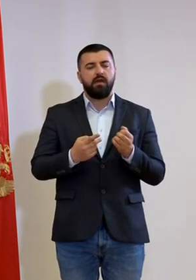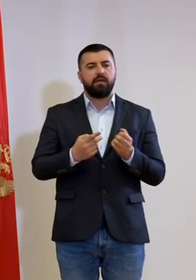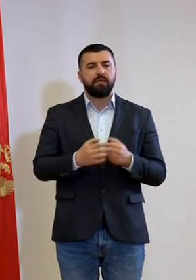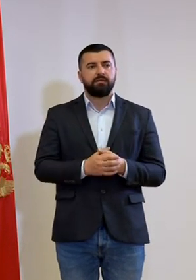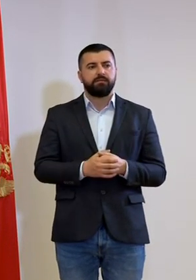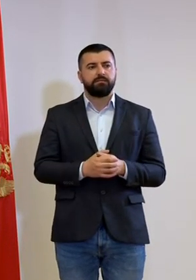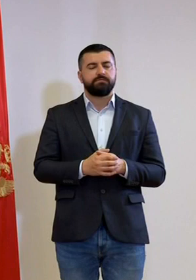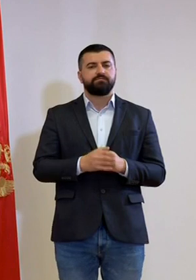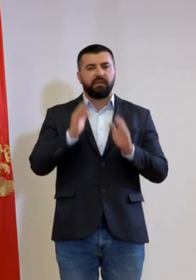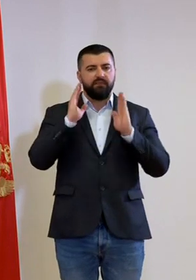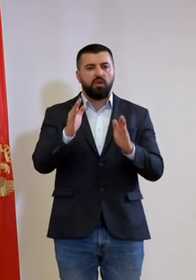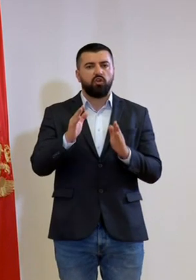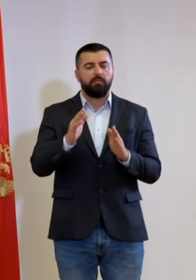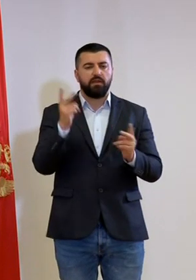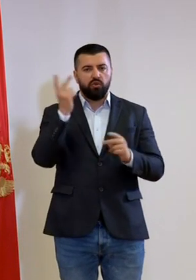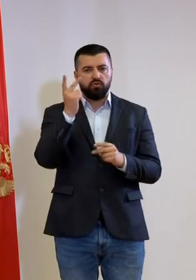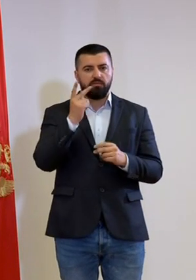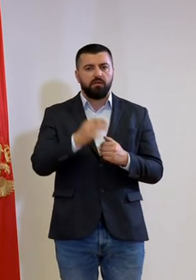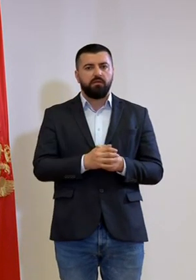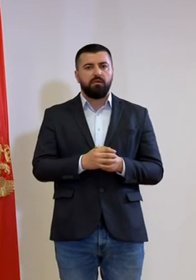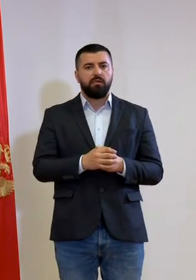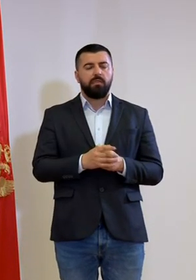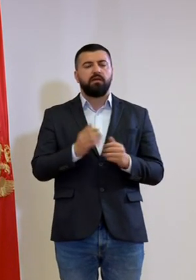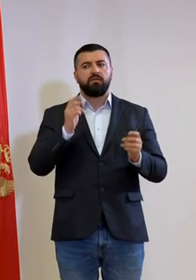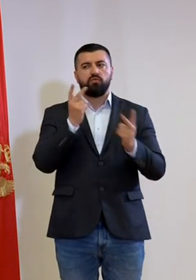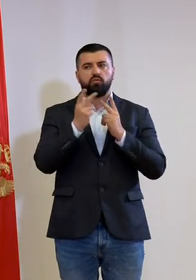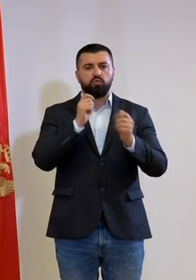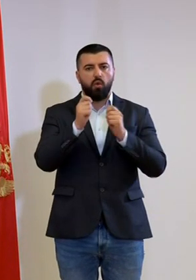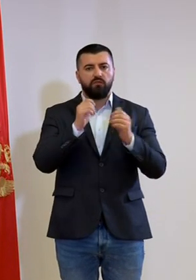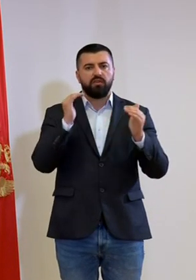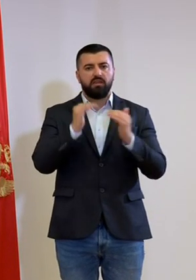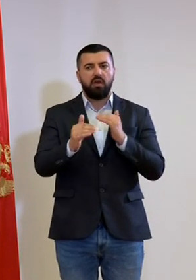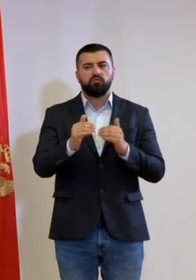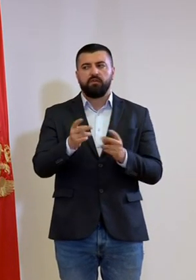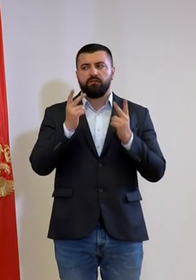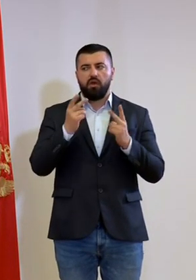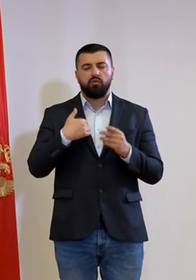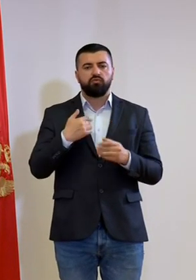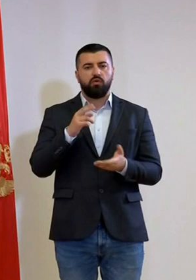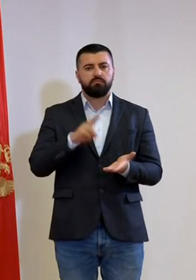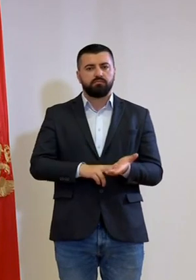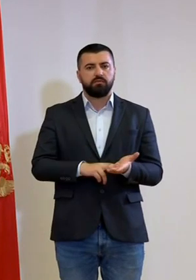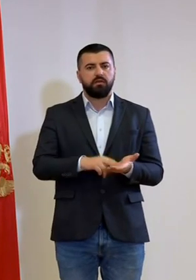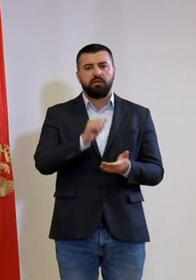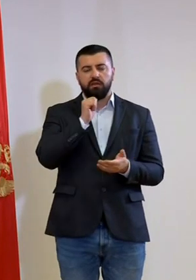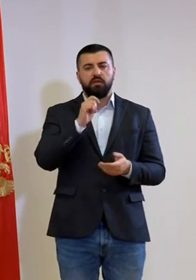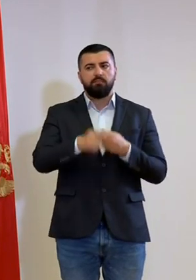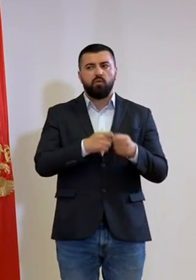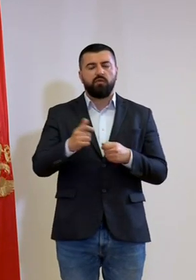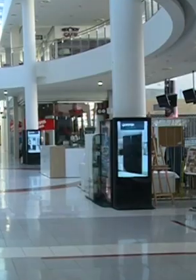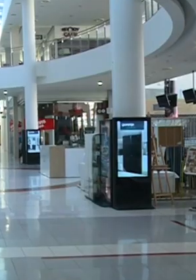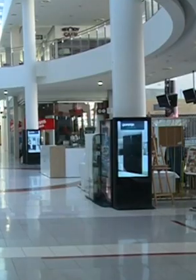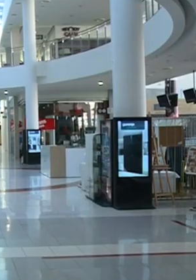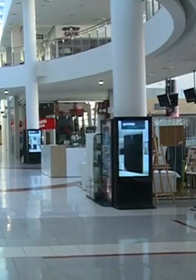mjera. Vjerujem da smo se razumjeli da je solidarnost u ovom trenutku iznad naših ličnih pa i poslovnih